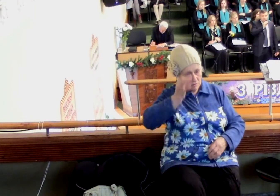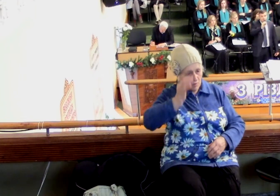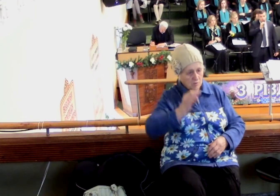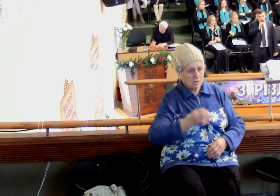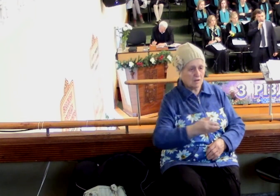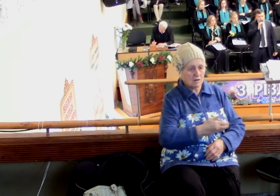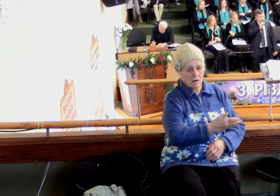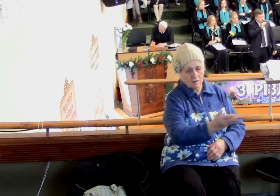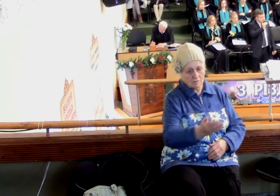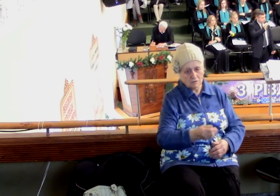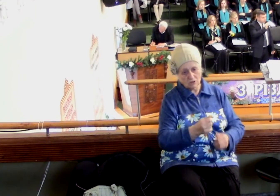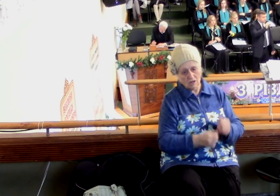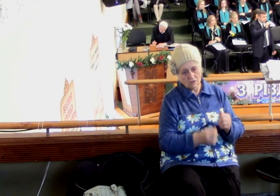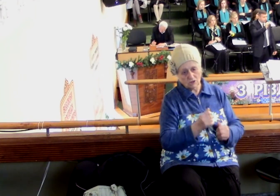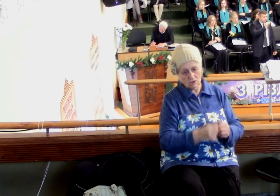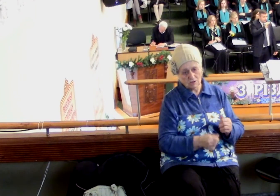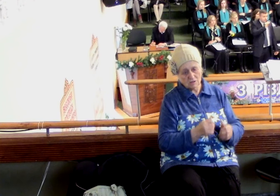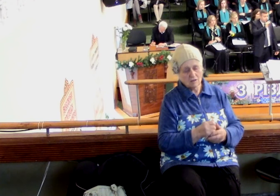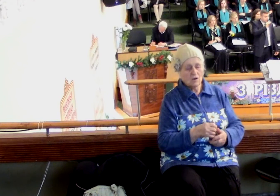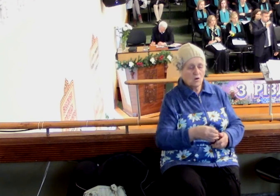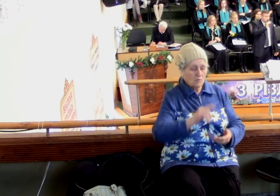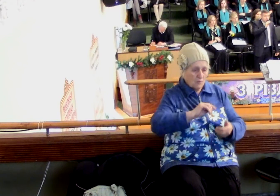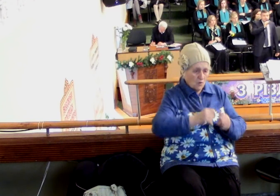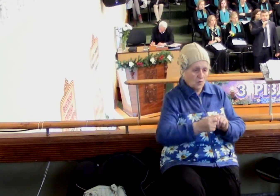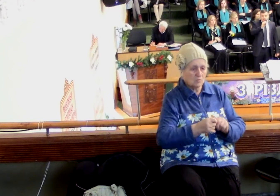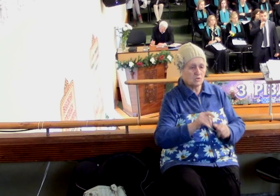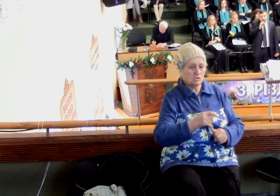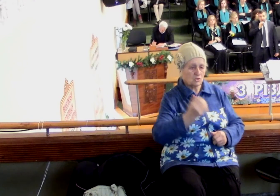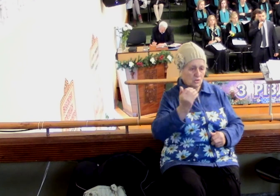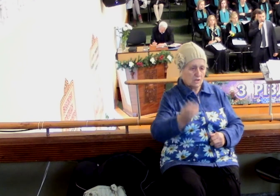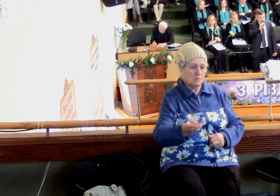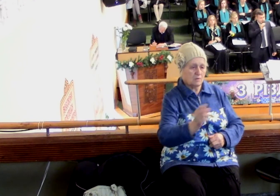могли мы чаще, помнить, что Ты пришел для